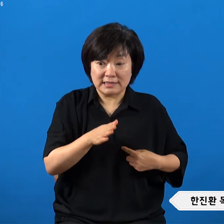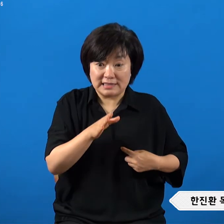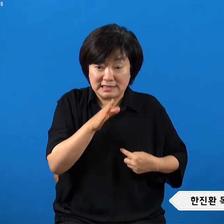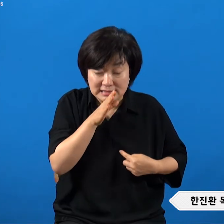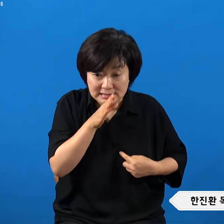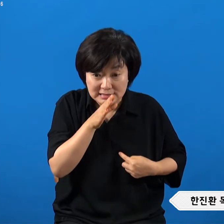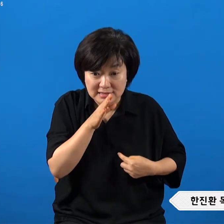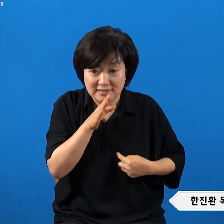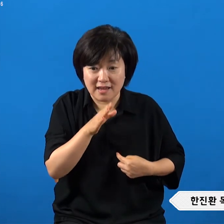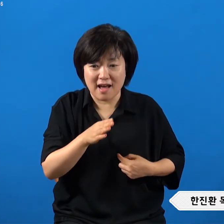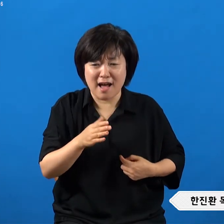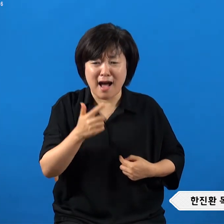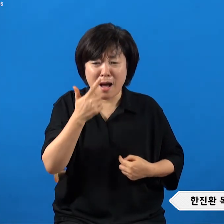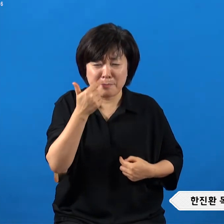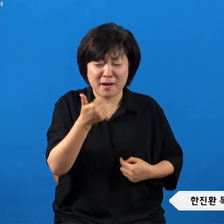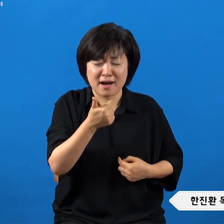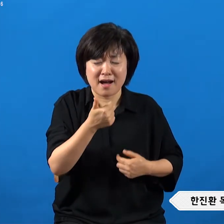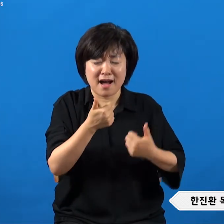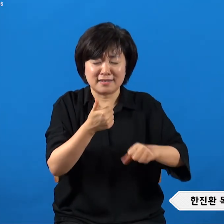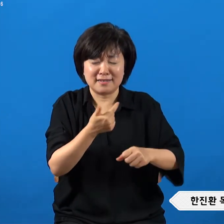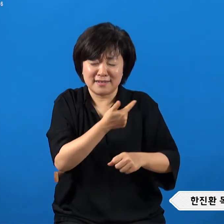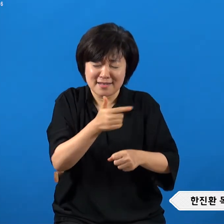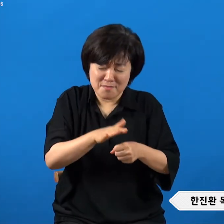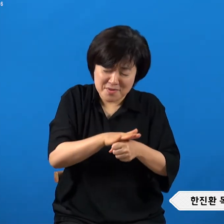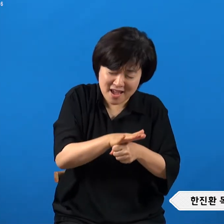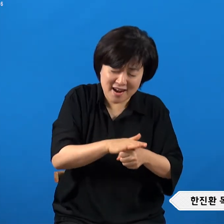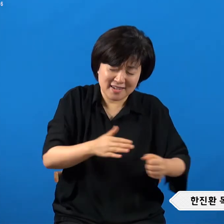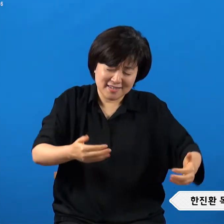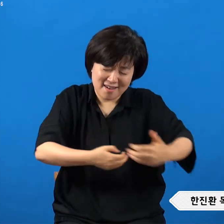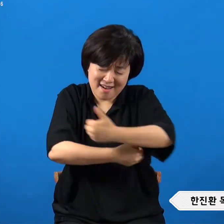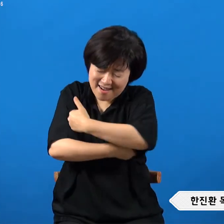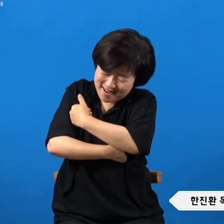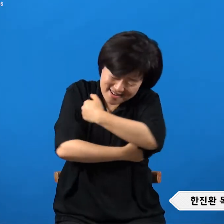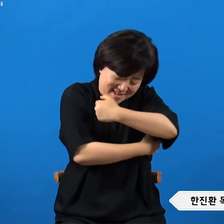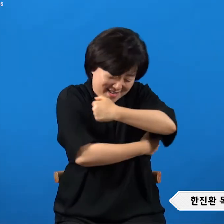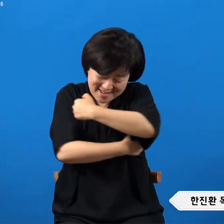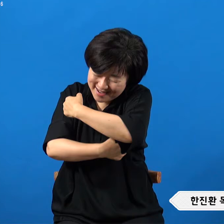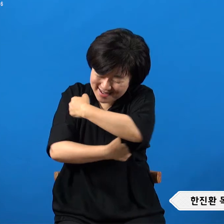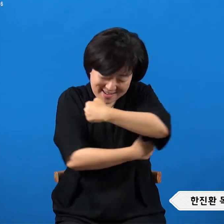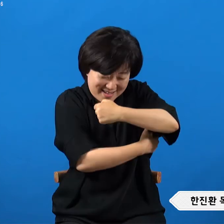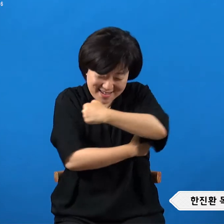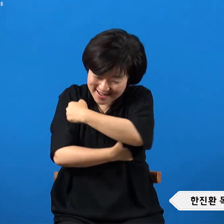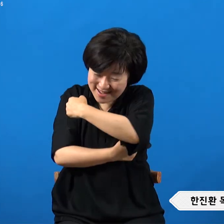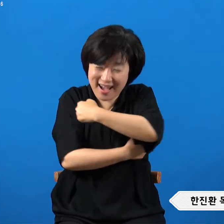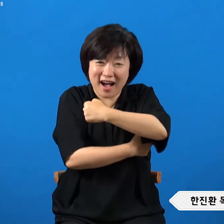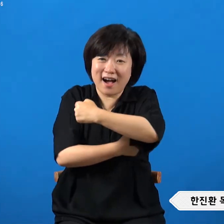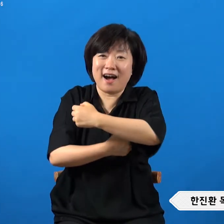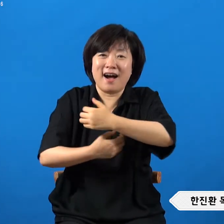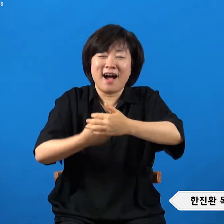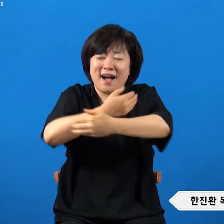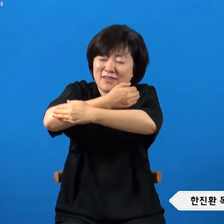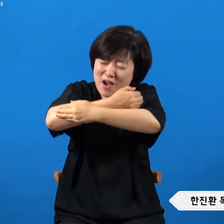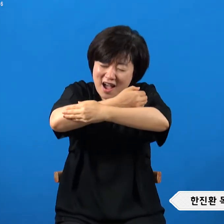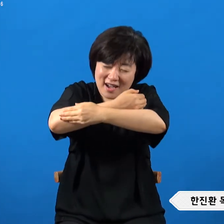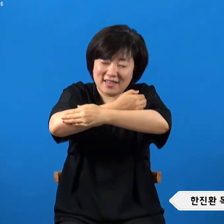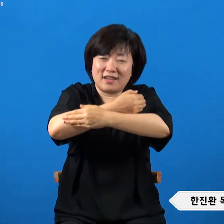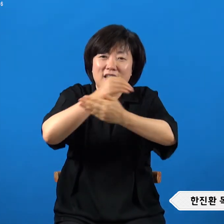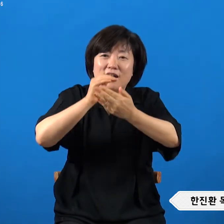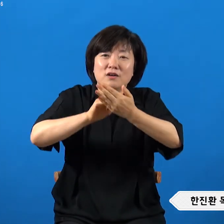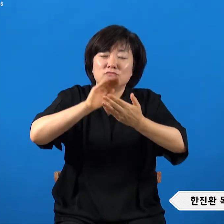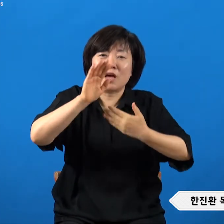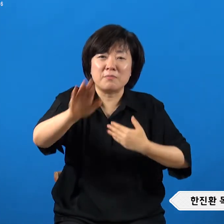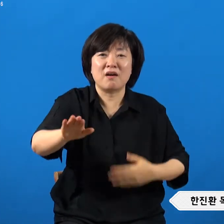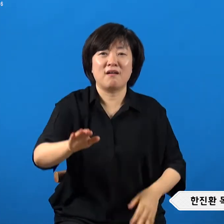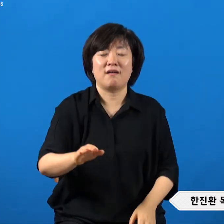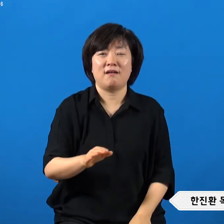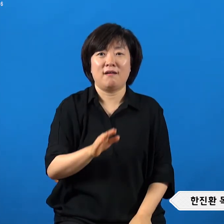아빠가 나를 으스러지게 껴안고 막 사랑스러워서 견딜 수 없어서 뺨을 부벼대는 그 체험을 한번 하고 나면,